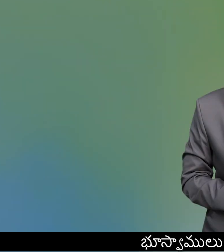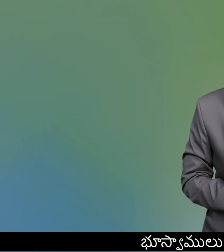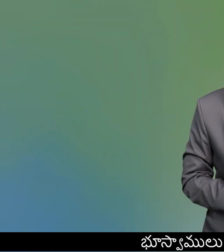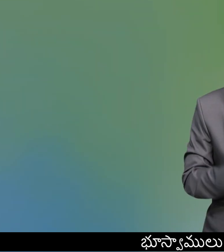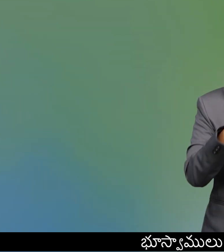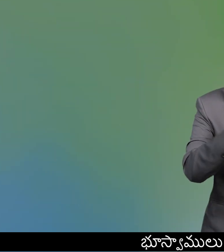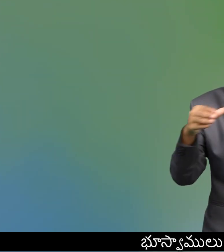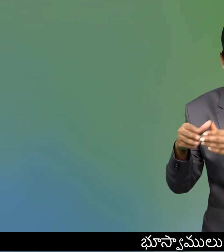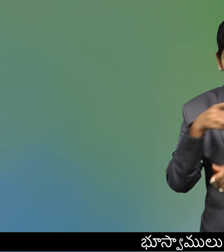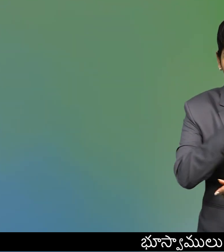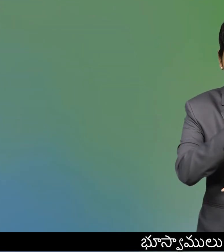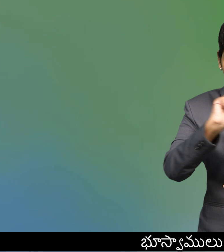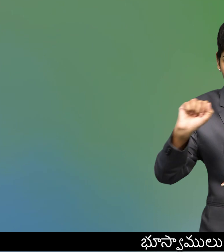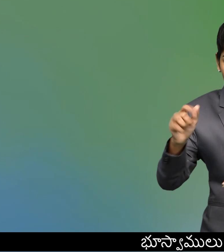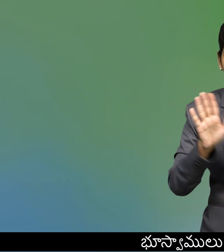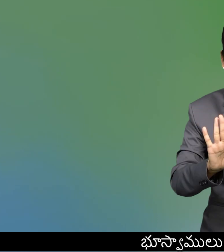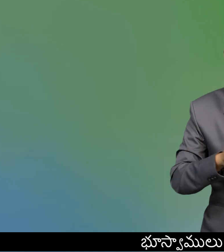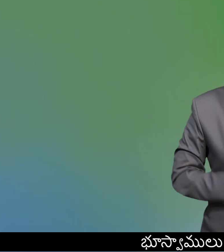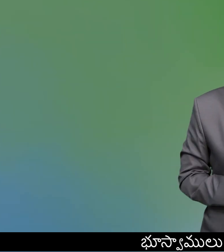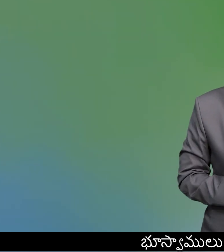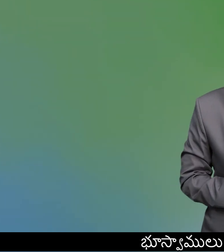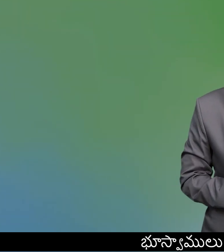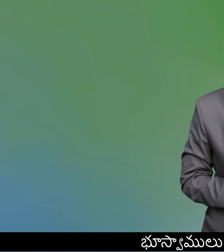భూస్వాములు లేదా రాకుమారులు లేరు.